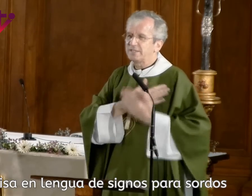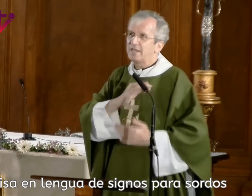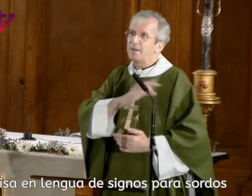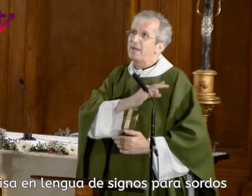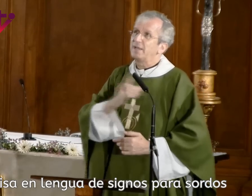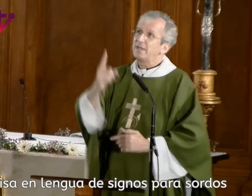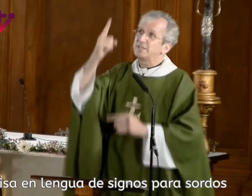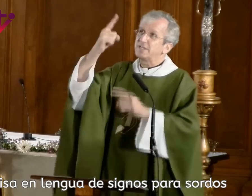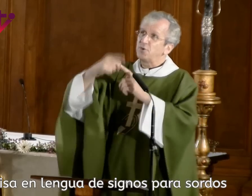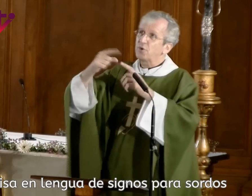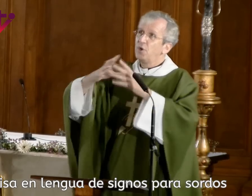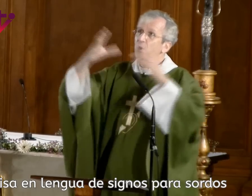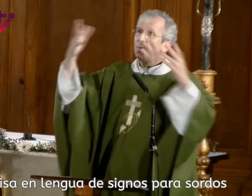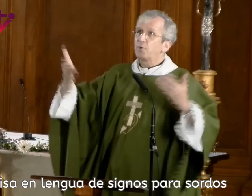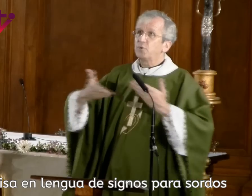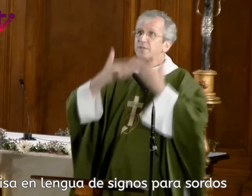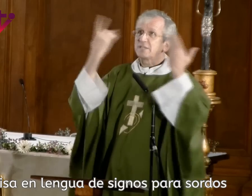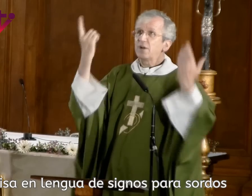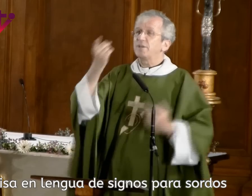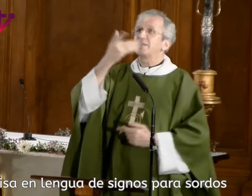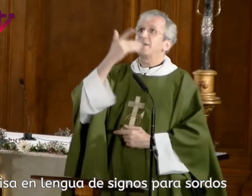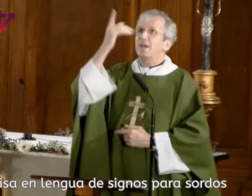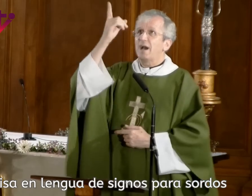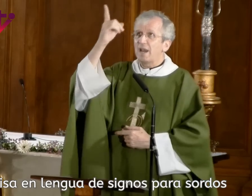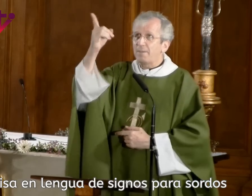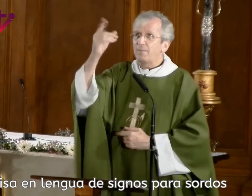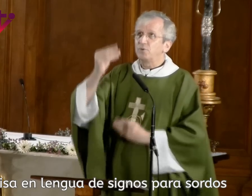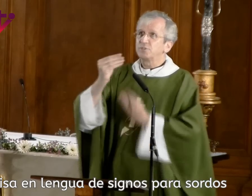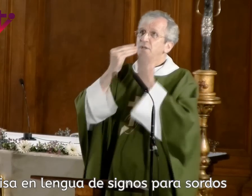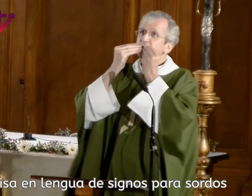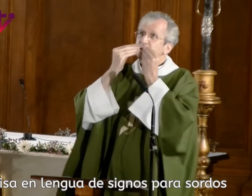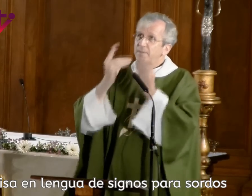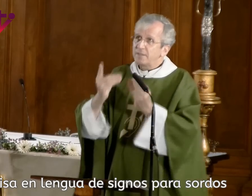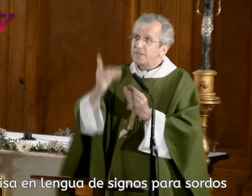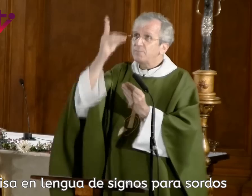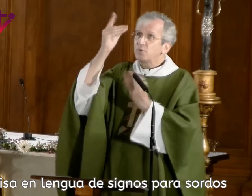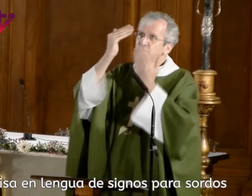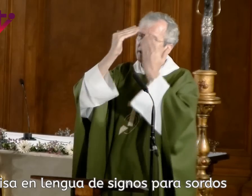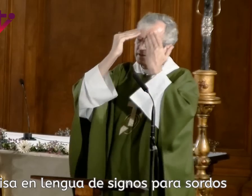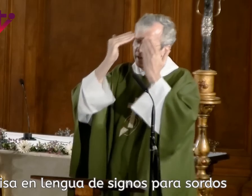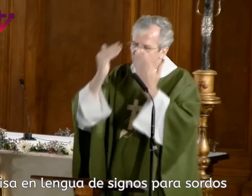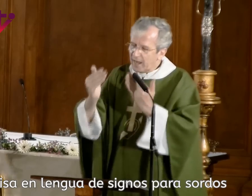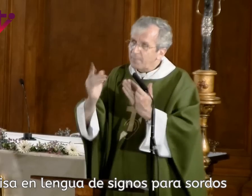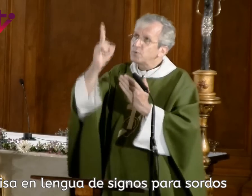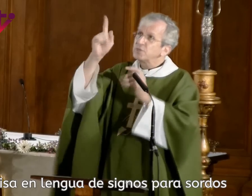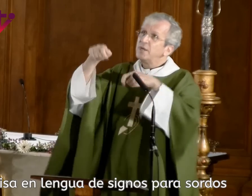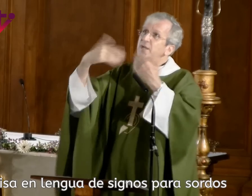que ama el Señor. Por tu inmensa gloria te alabamos, te bendecimos, te adoramos,